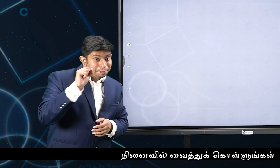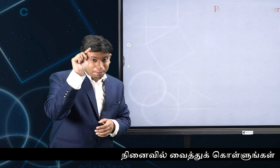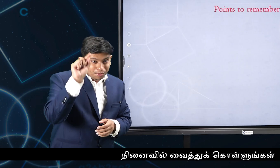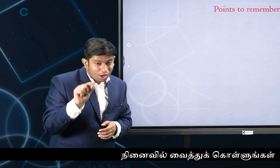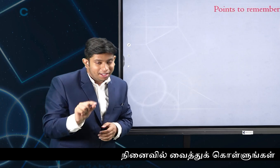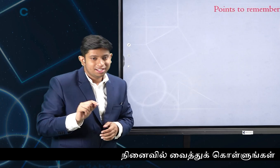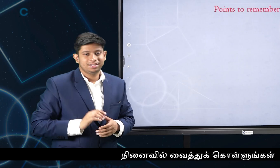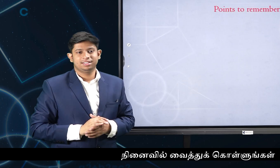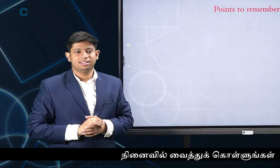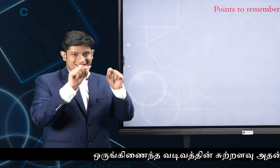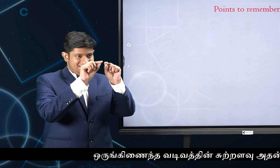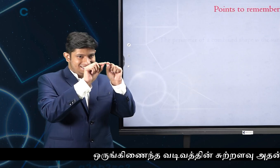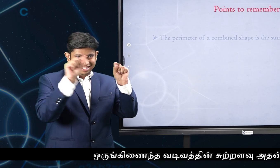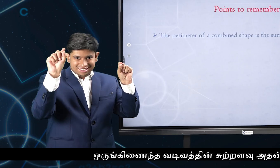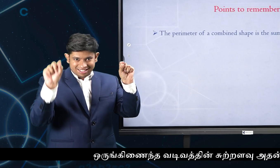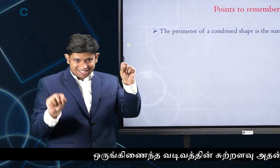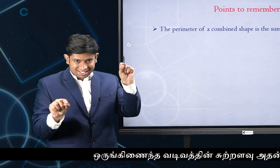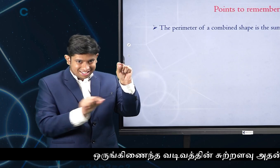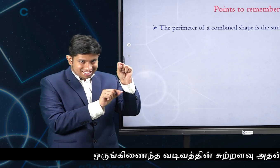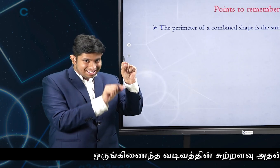நினைவில் வைத்துக் கொள்ளுங்கள், ஒரு ஒருங்கிணைந்த